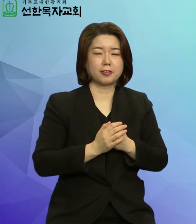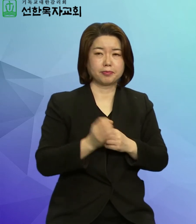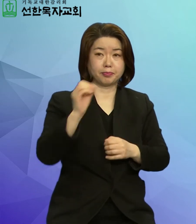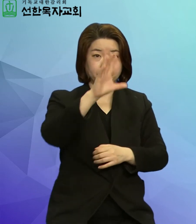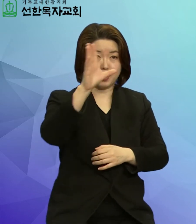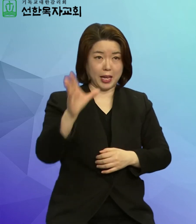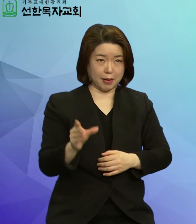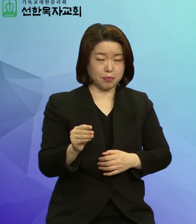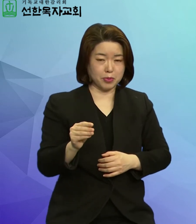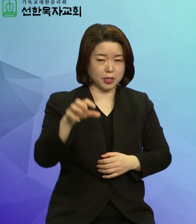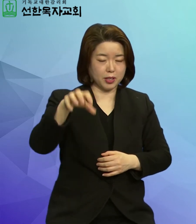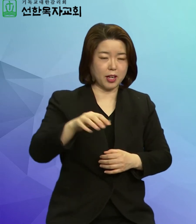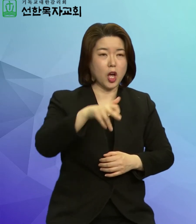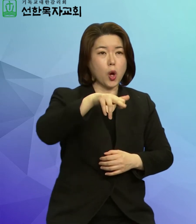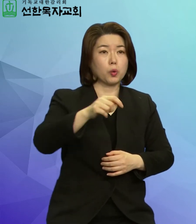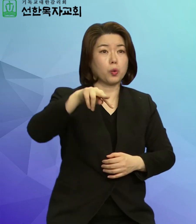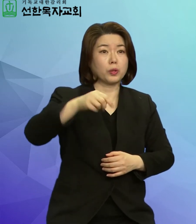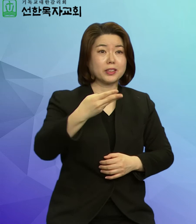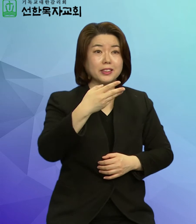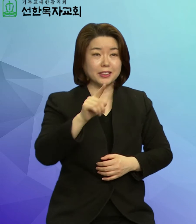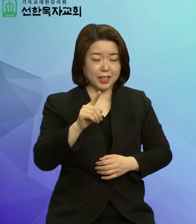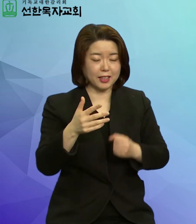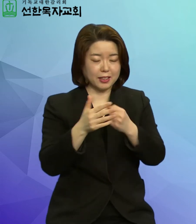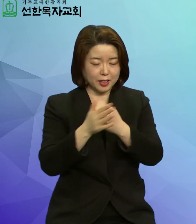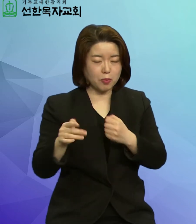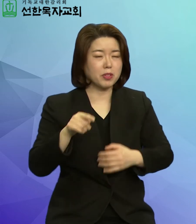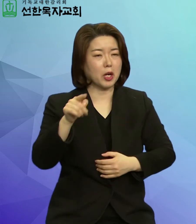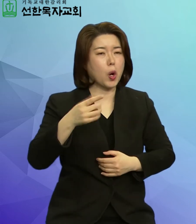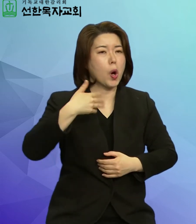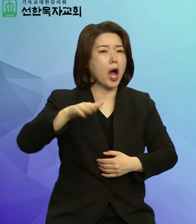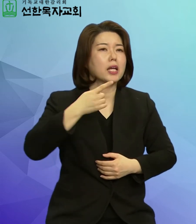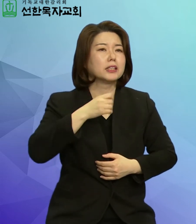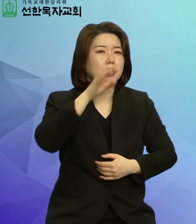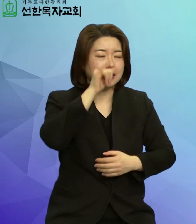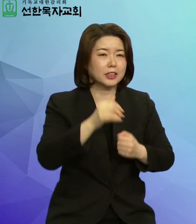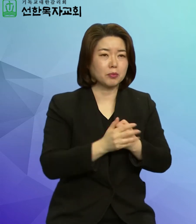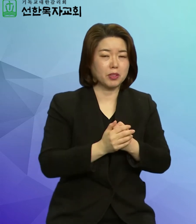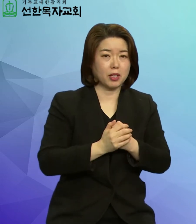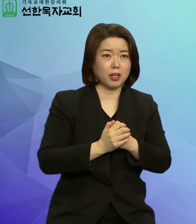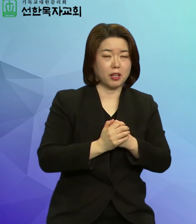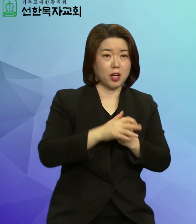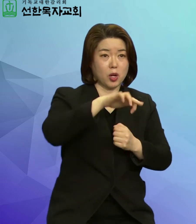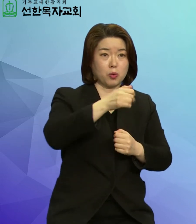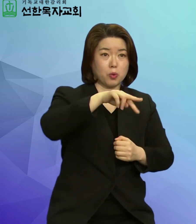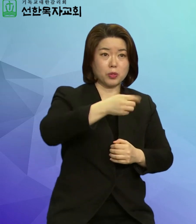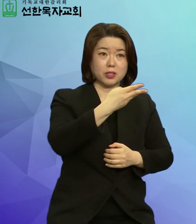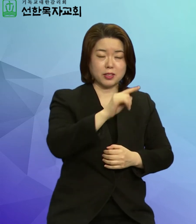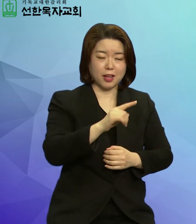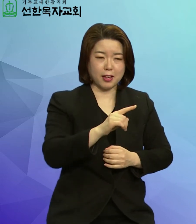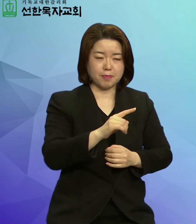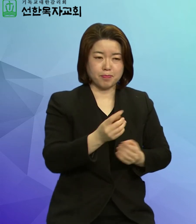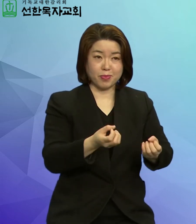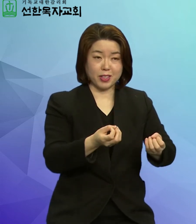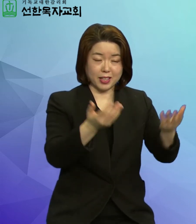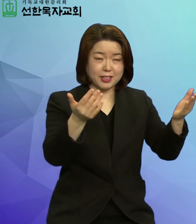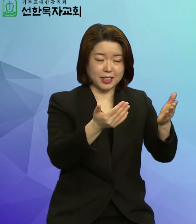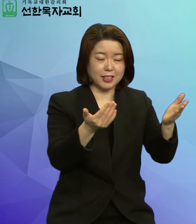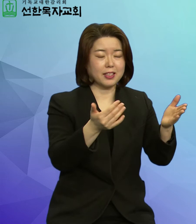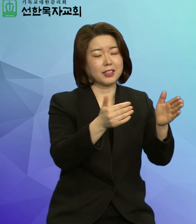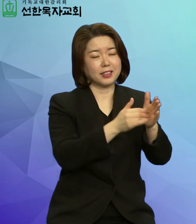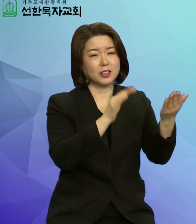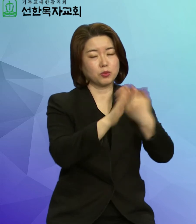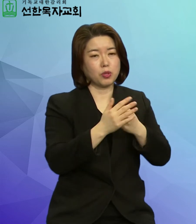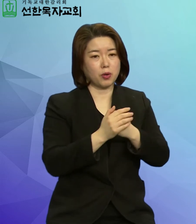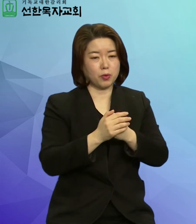제가 아프리카 코스타 때문에 남아공에 갔었다가 코스타가 끝나고 사자동물원으로